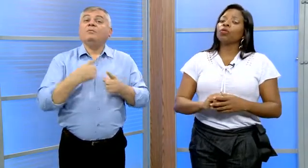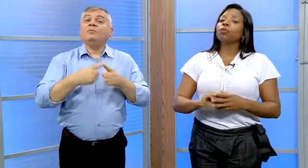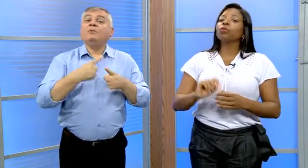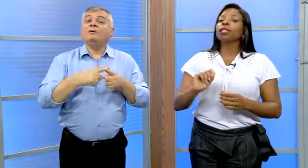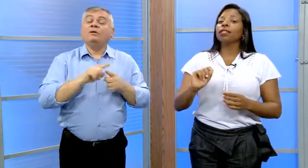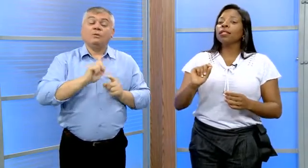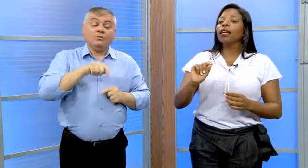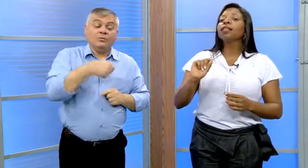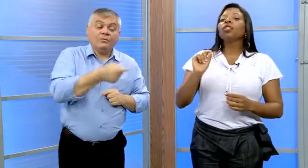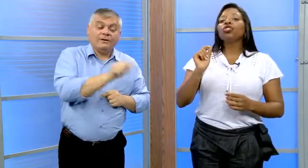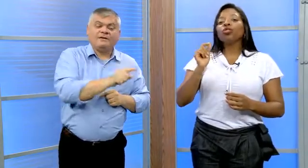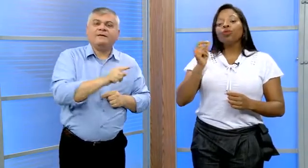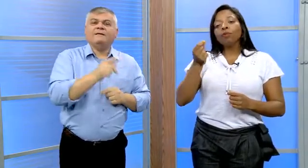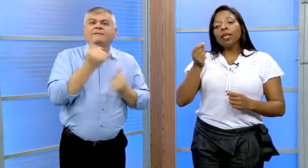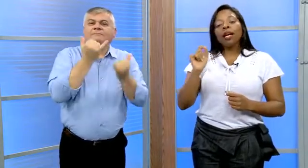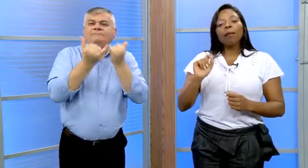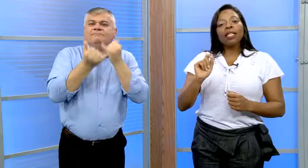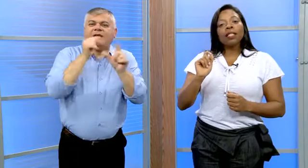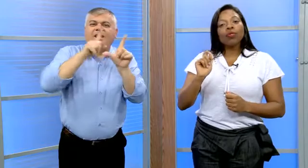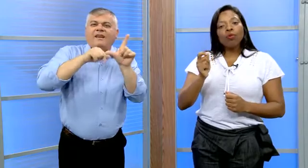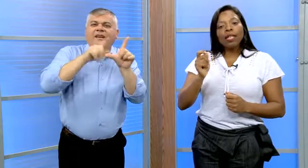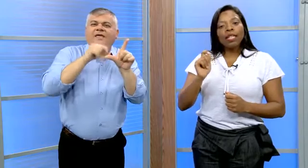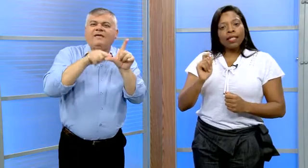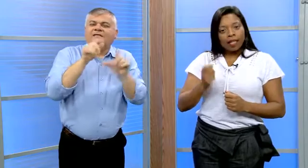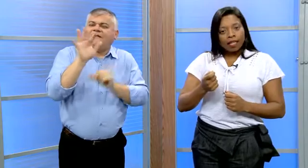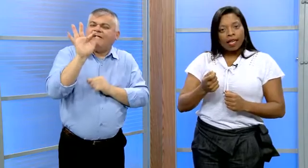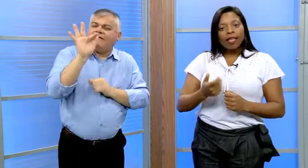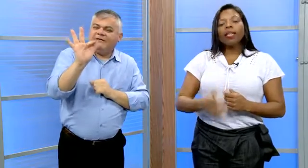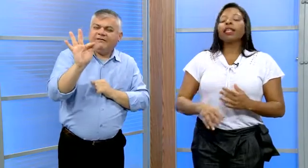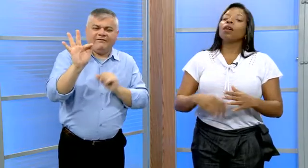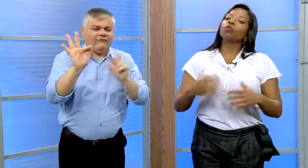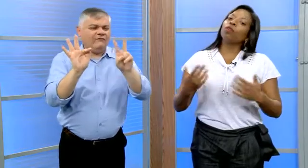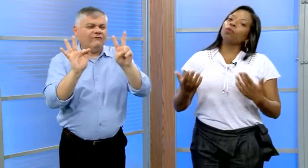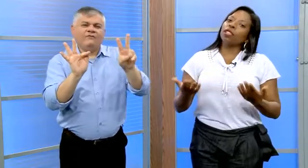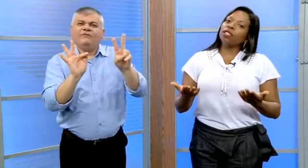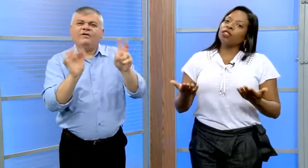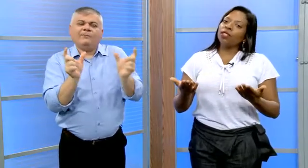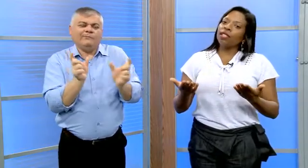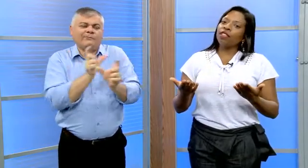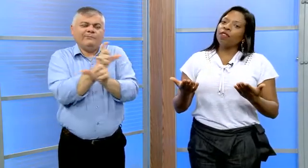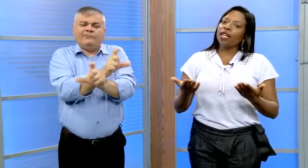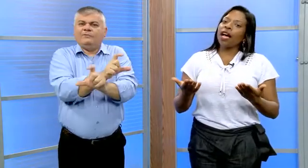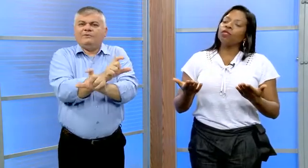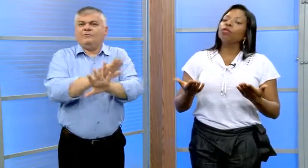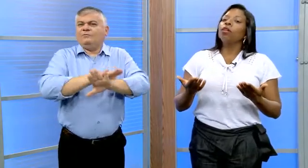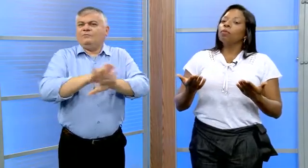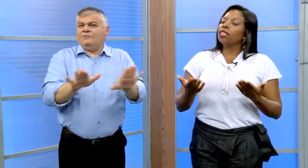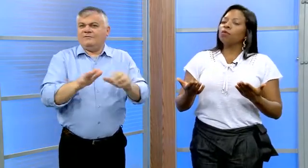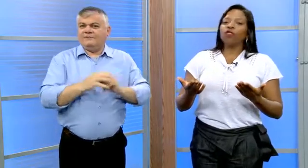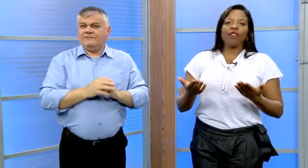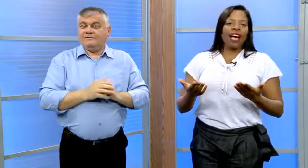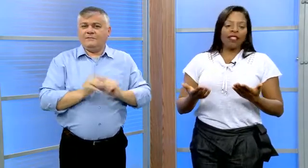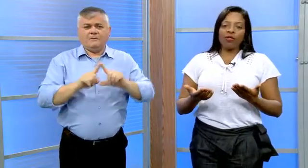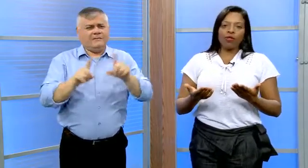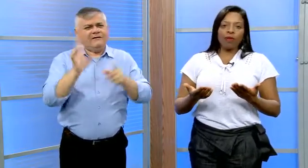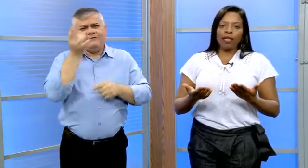da mudança de apenas uma letrinha que causou a mudança no significado, mas é muito fácil de